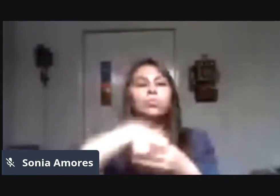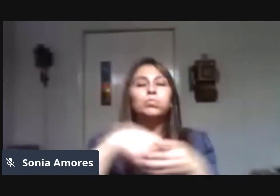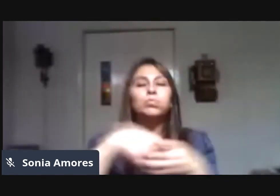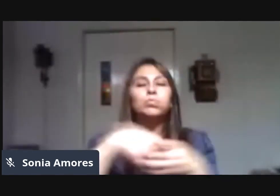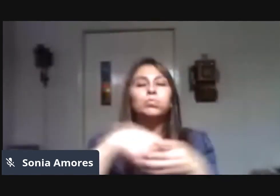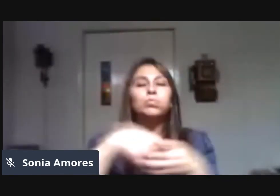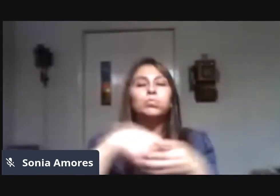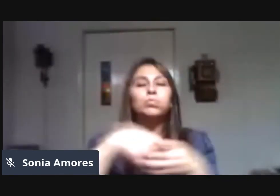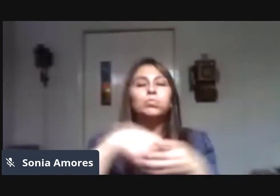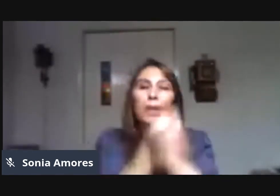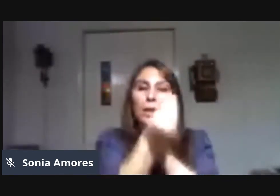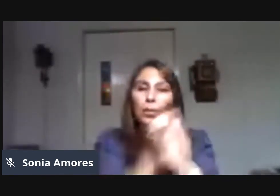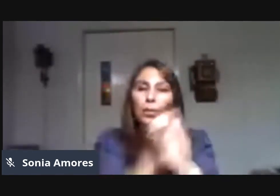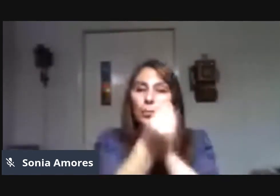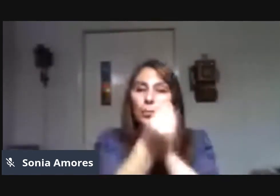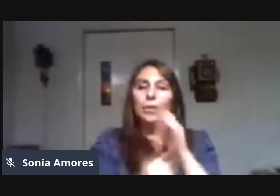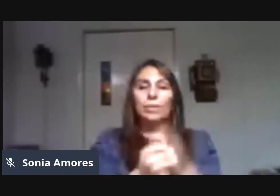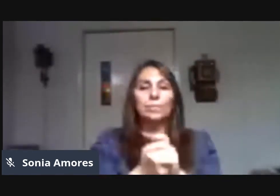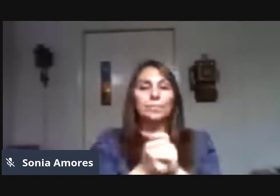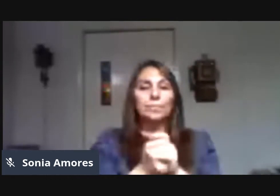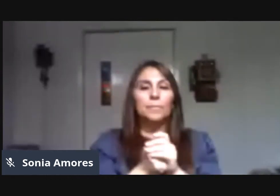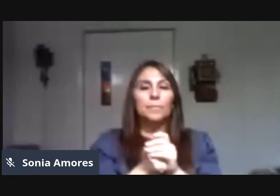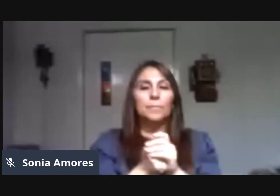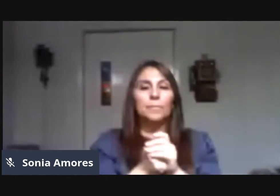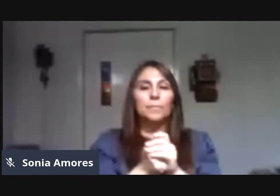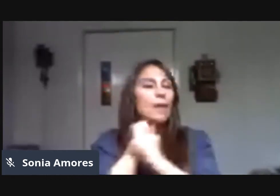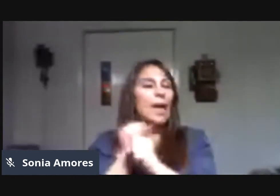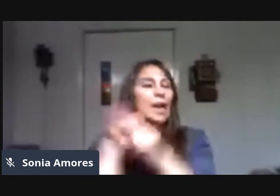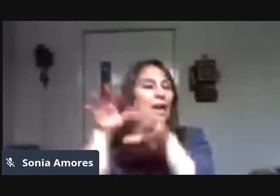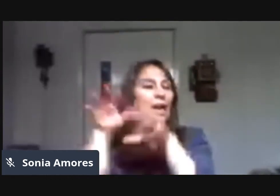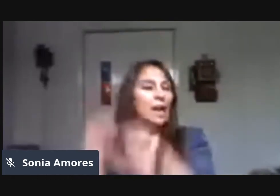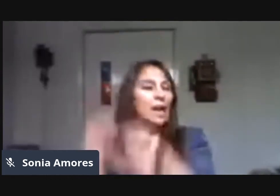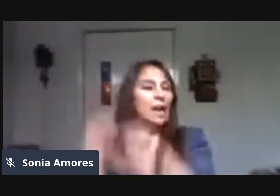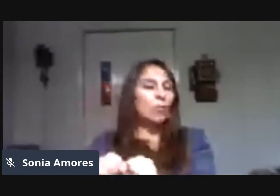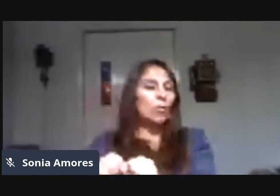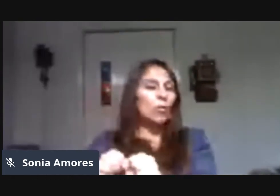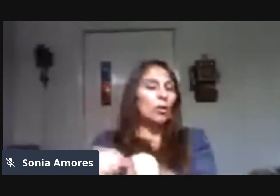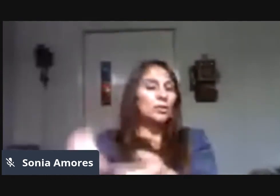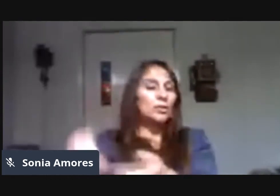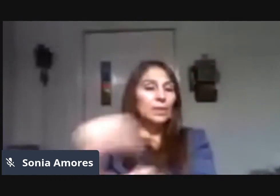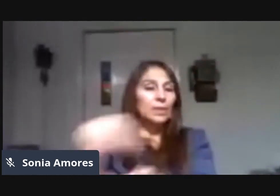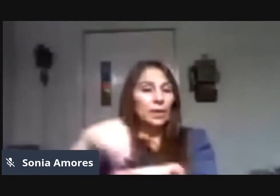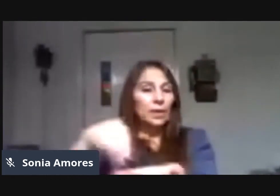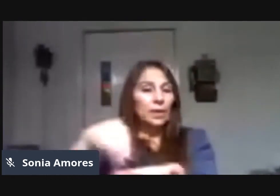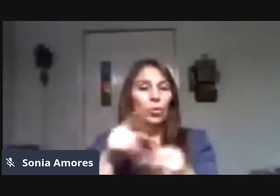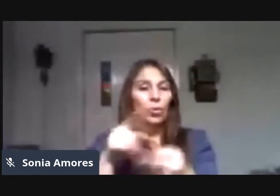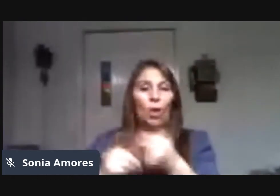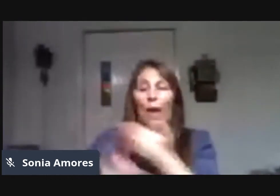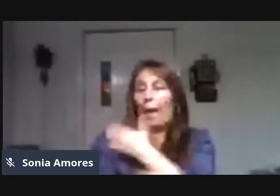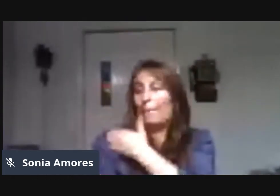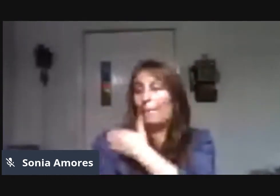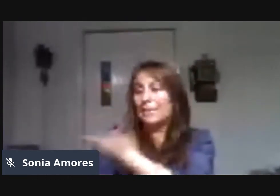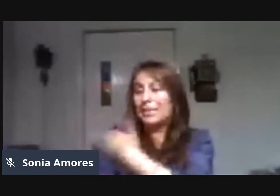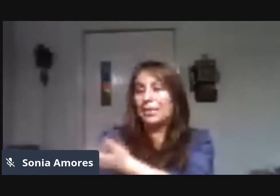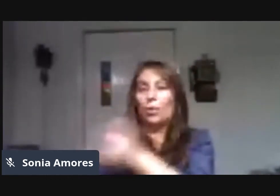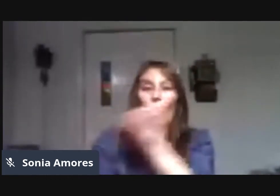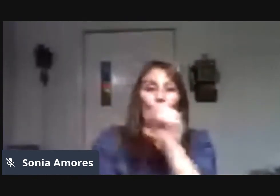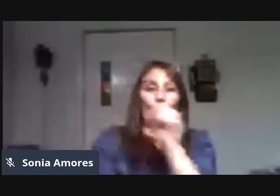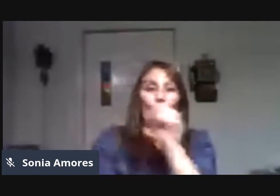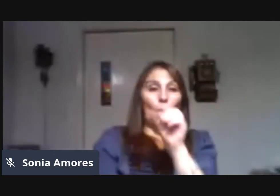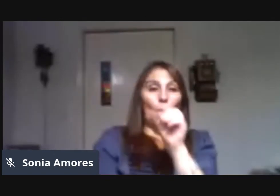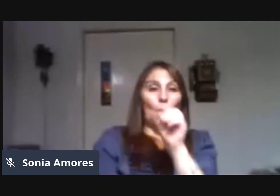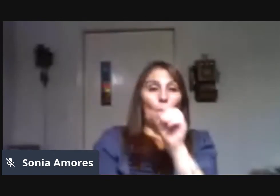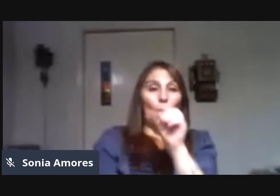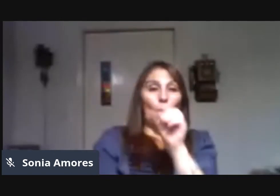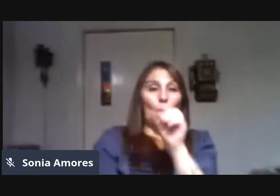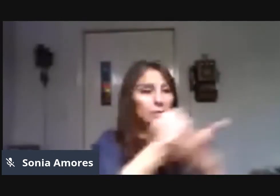estar, nuestro trabajo debe estar muy vinculado al territorio, al vecino, a la vecina, a las